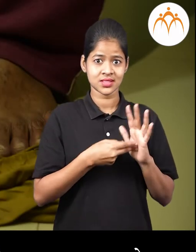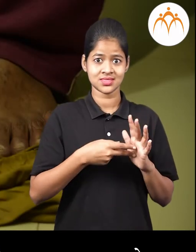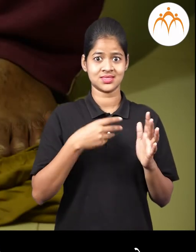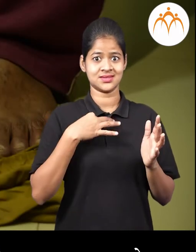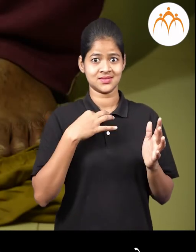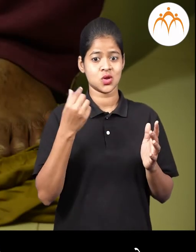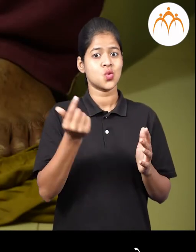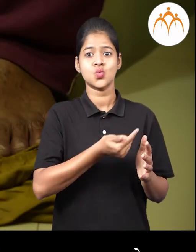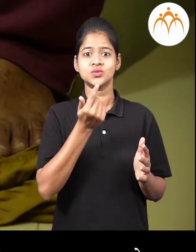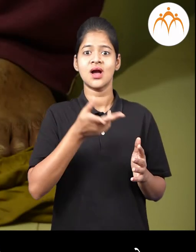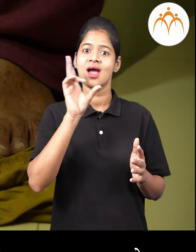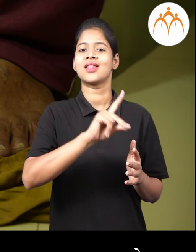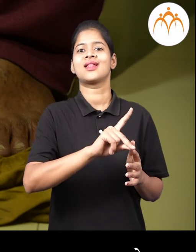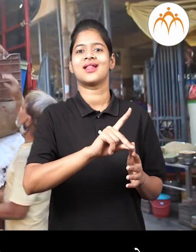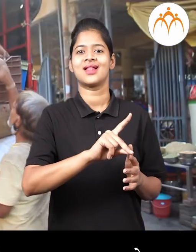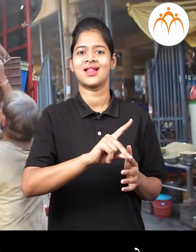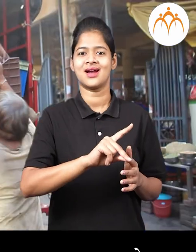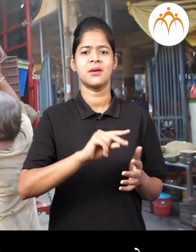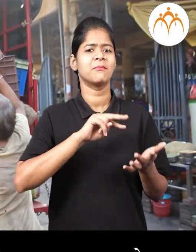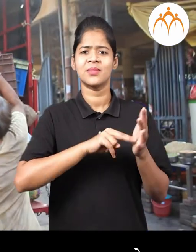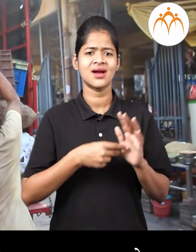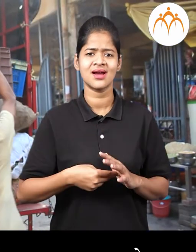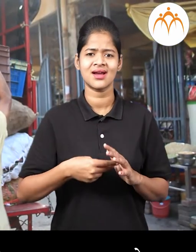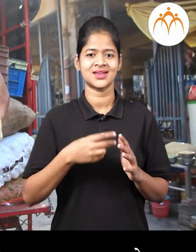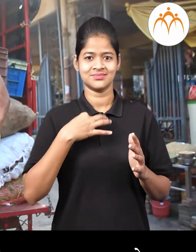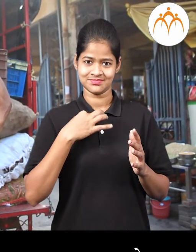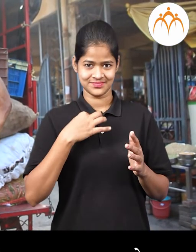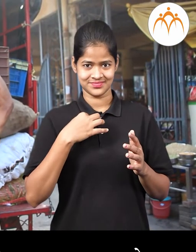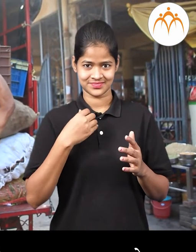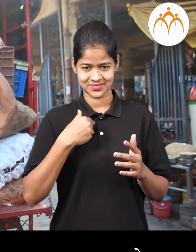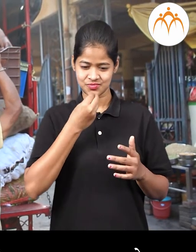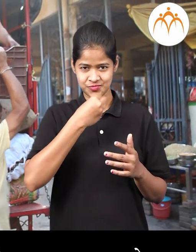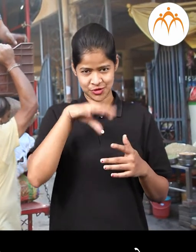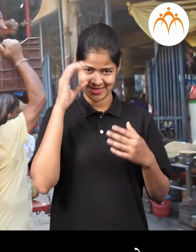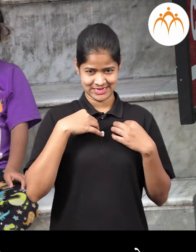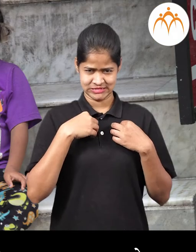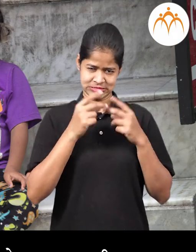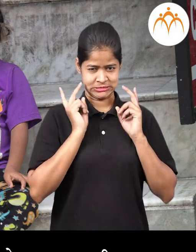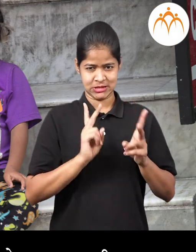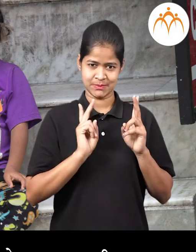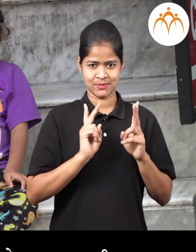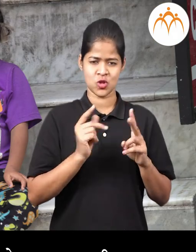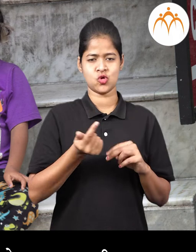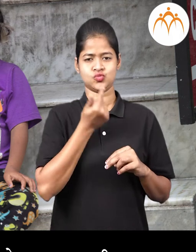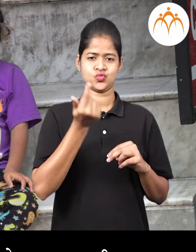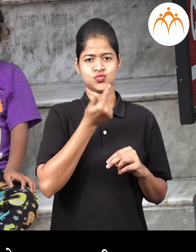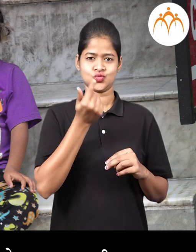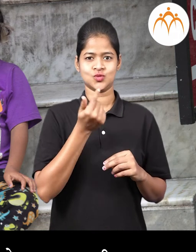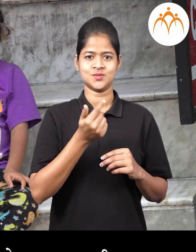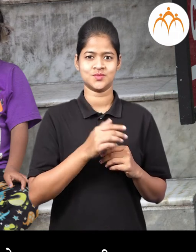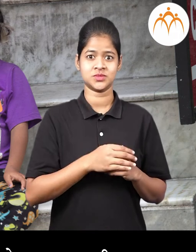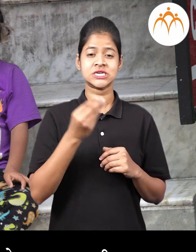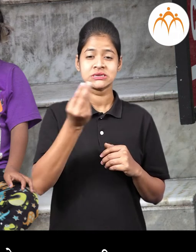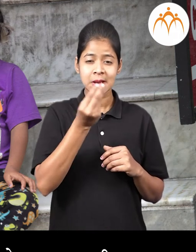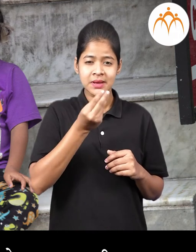વાપર કરણે મણજે જુને કપડે આહેત ત્યાજ રૂપાત વાપરણે કહી વએક્તી નવિન